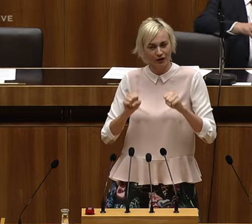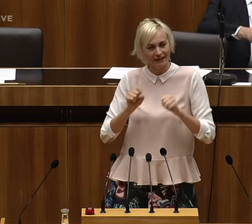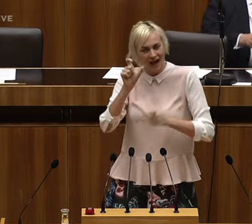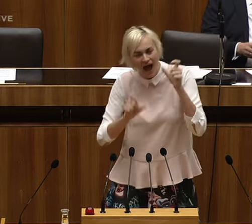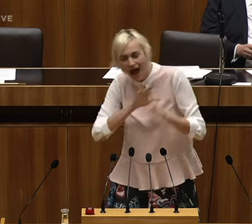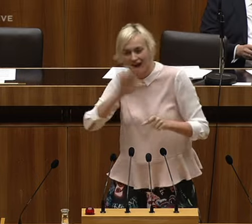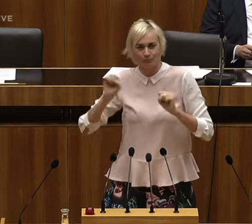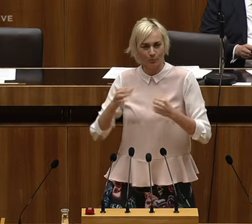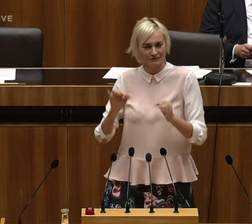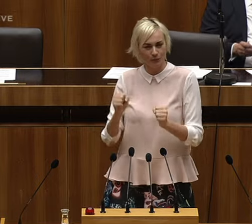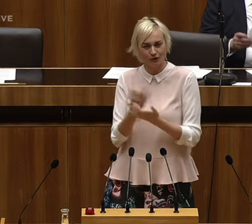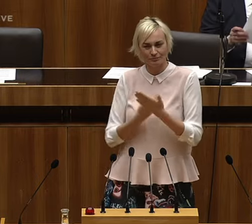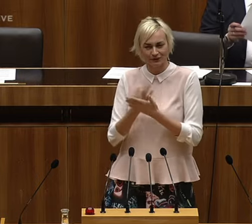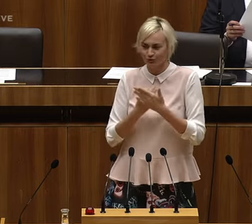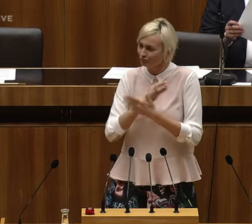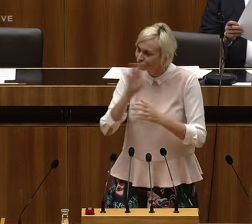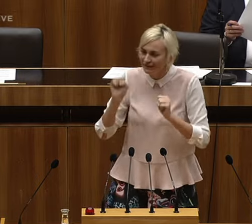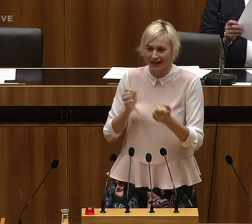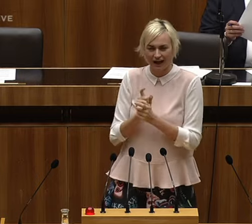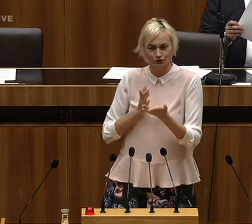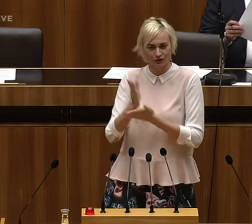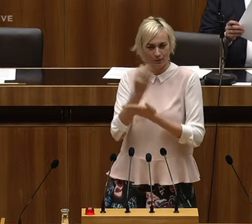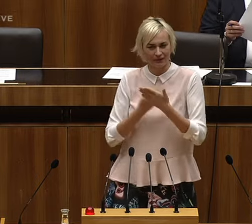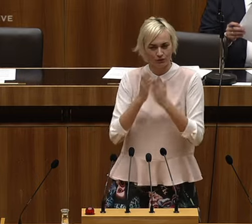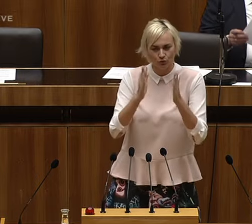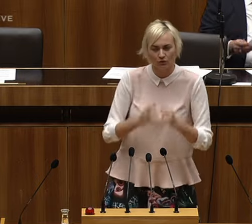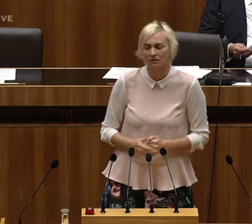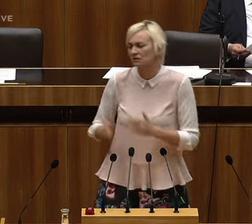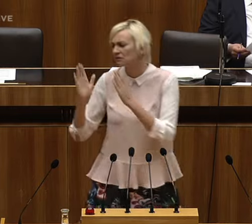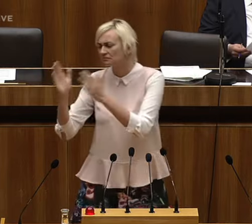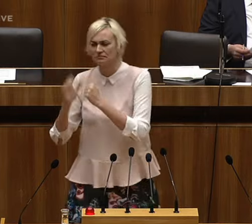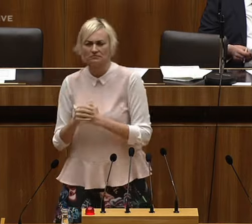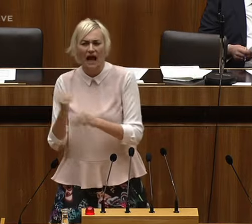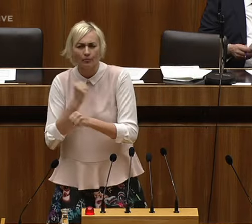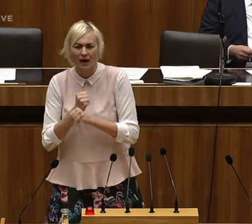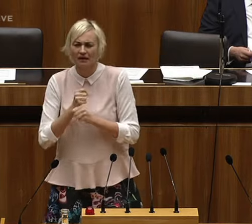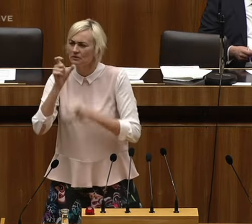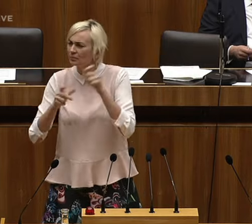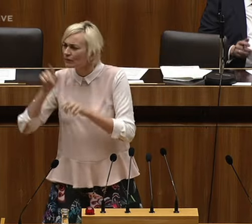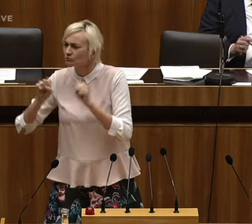achtet auf die Bildung, schaut, dass Menschen mit Behinderungen einen gerechten Zugang zur Bildung